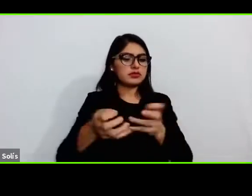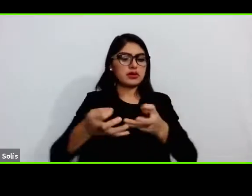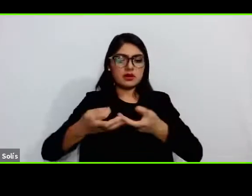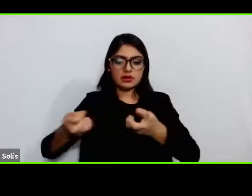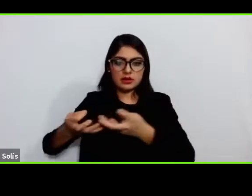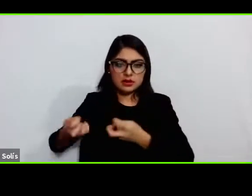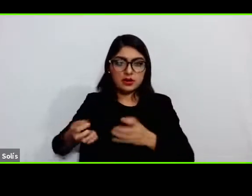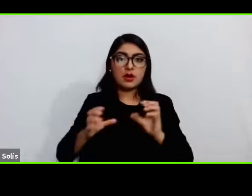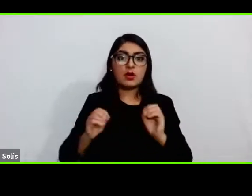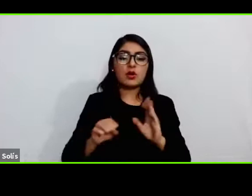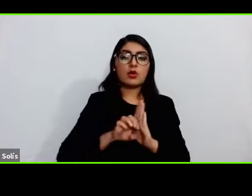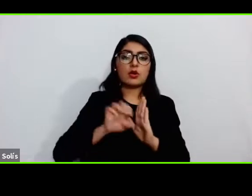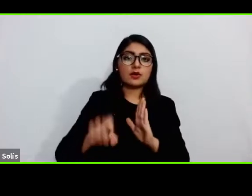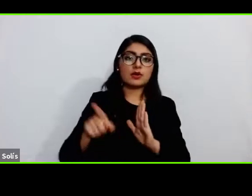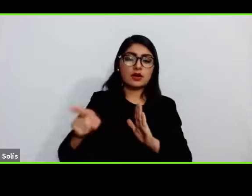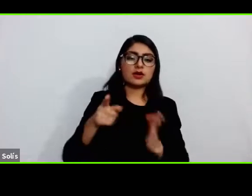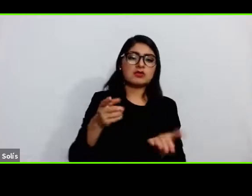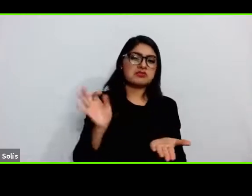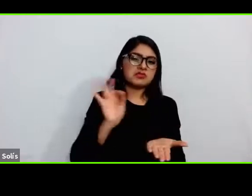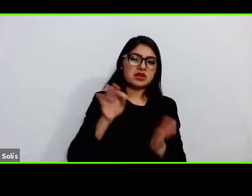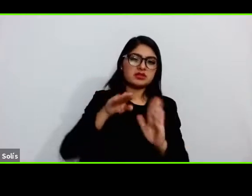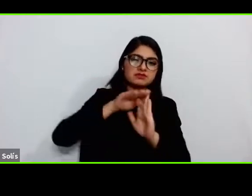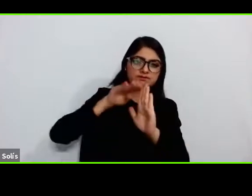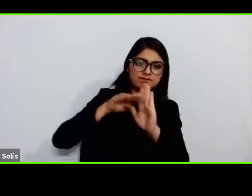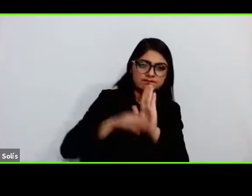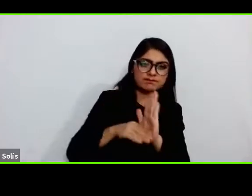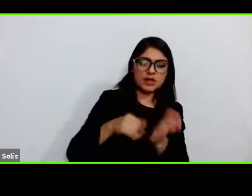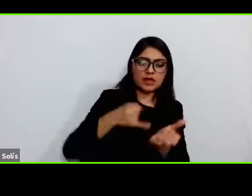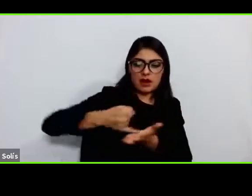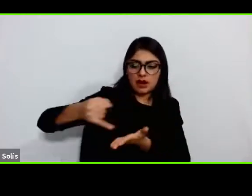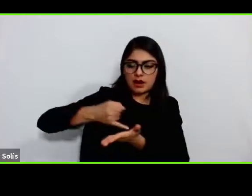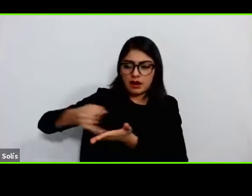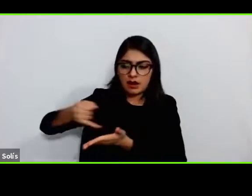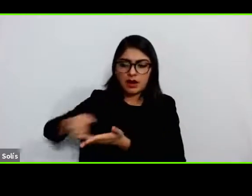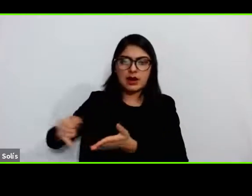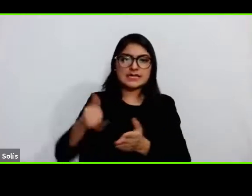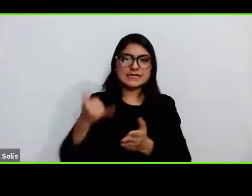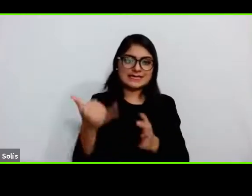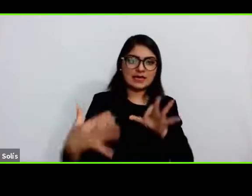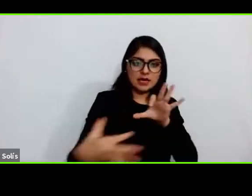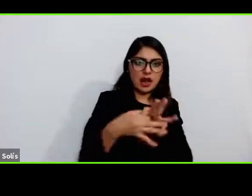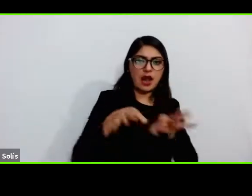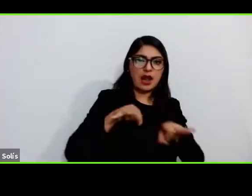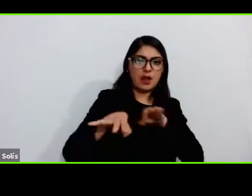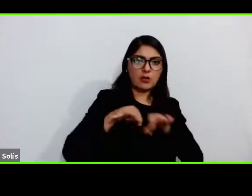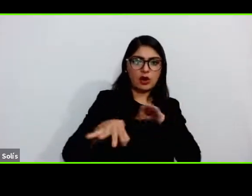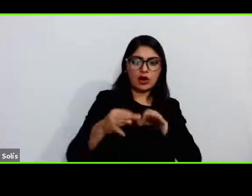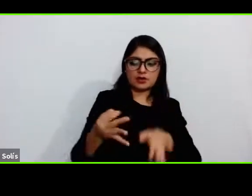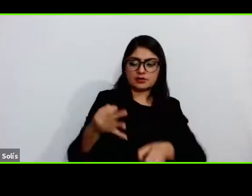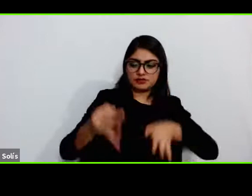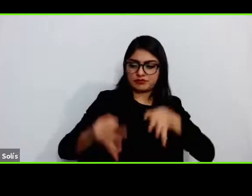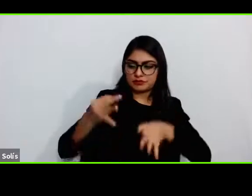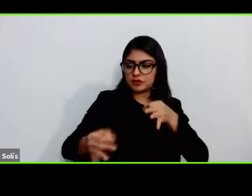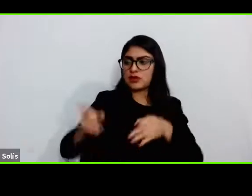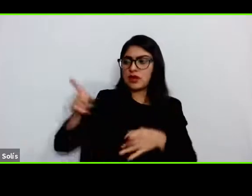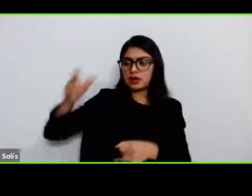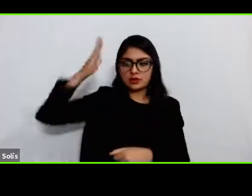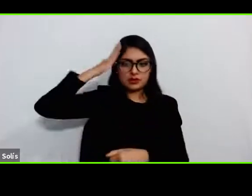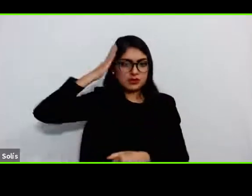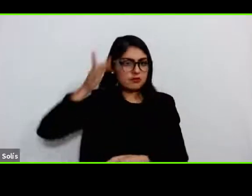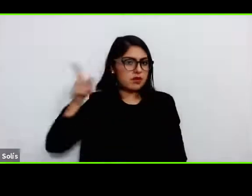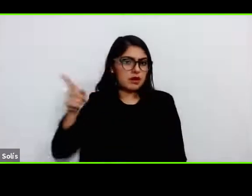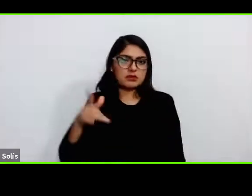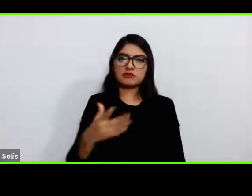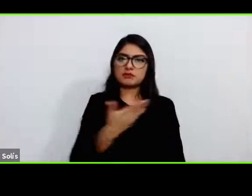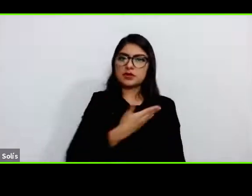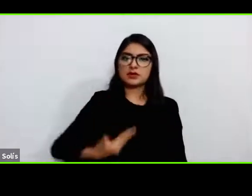disputas agrarias y laborales a través de los tribunales agrarios y laborales. Entonces, la concepción en